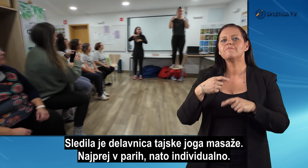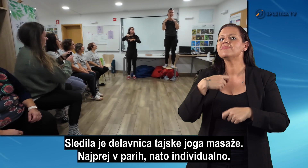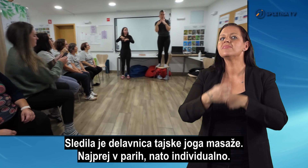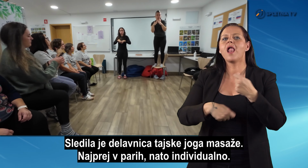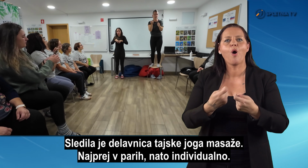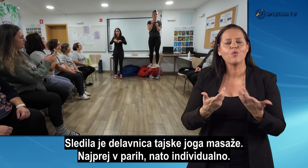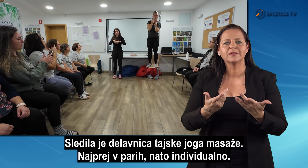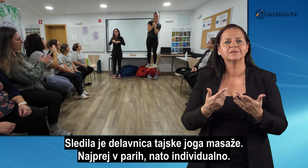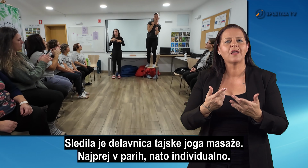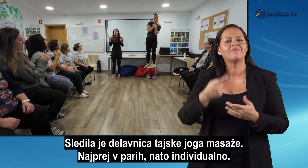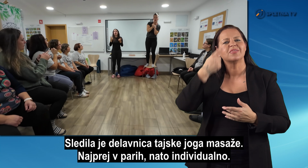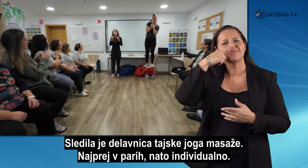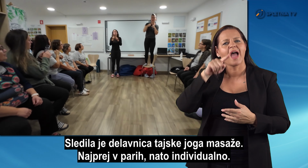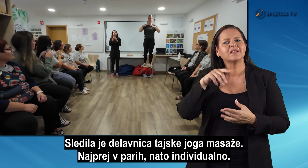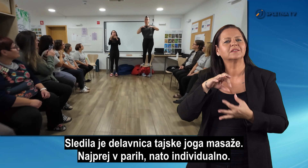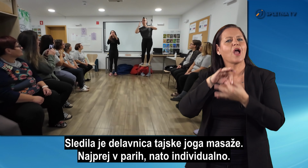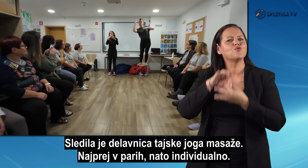Sledila je delavnica tajske joga masaže.